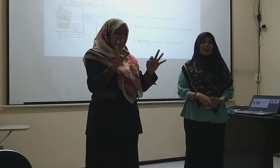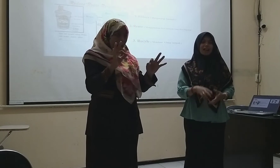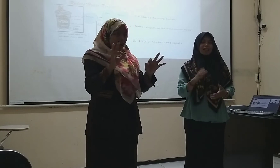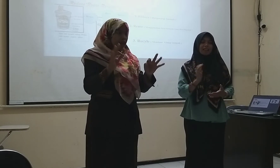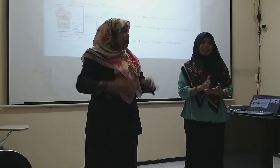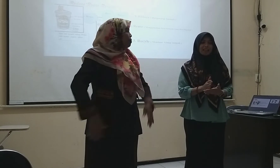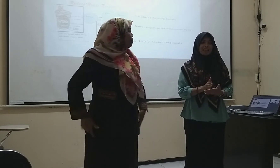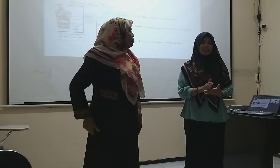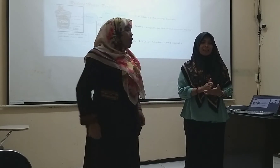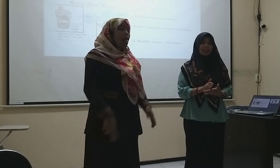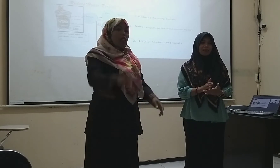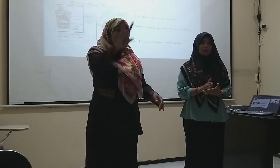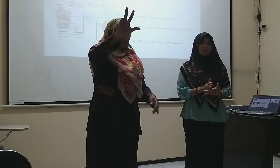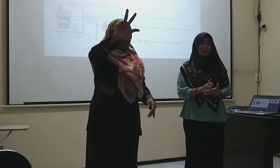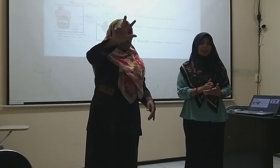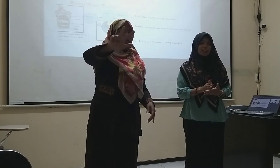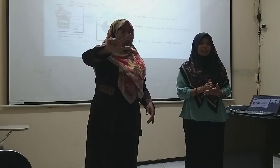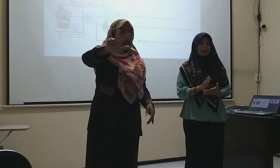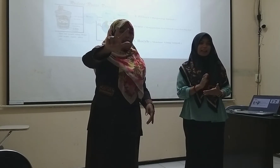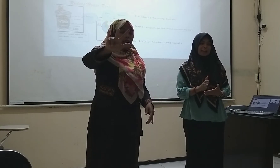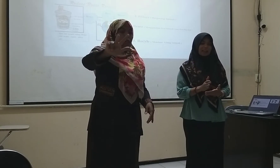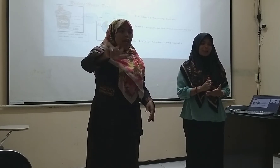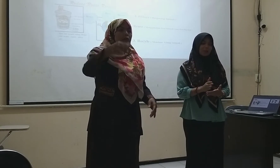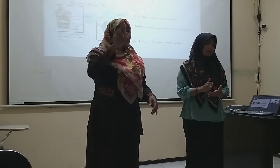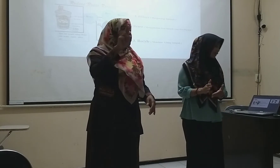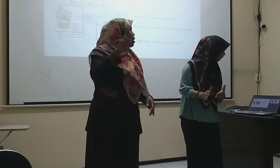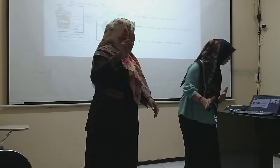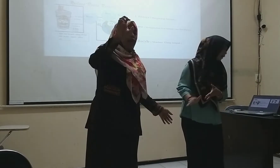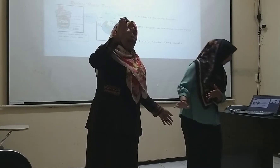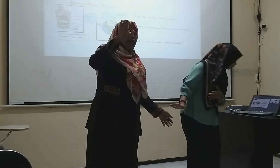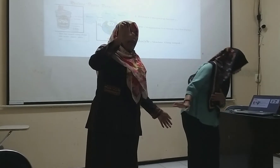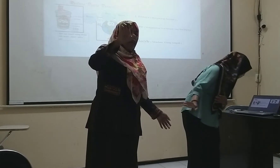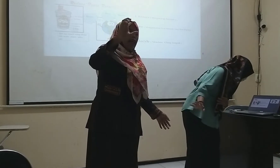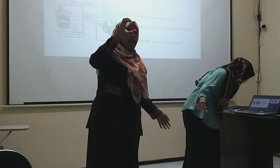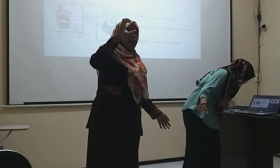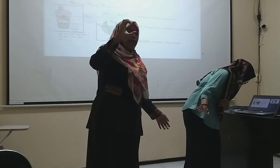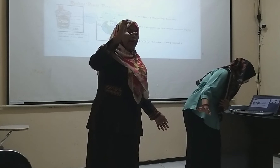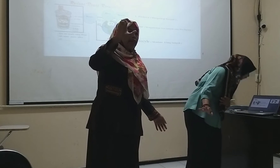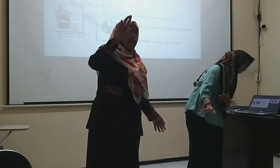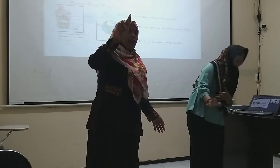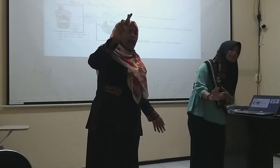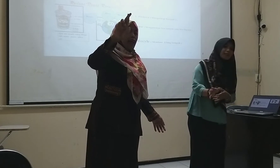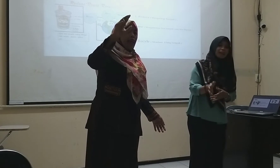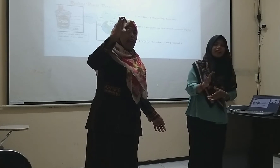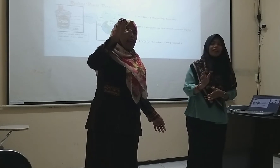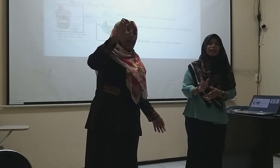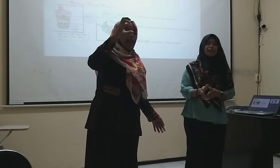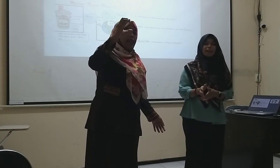Ya. Dan yang ketiga itu yang recycle itu adalah